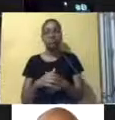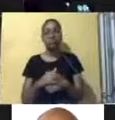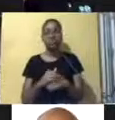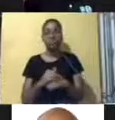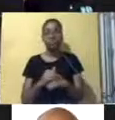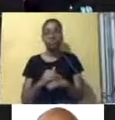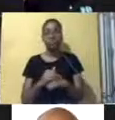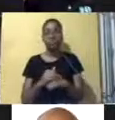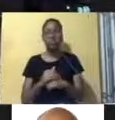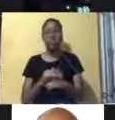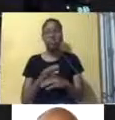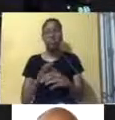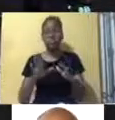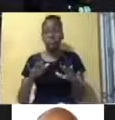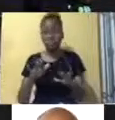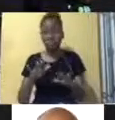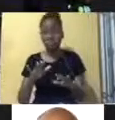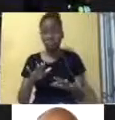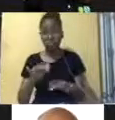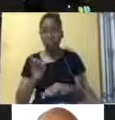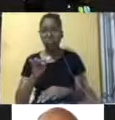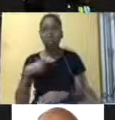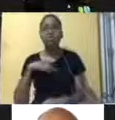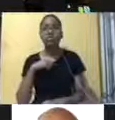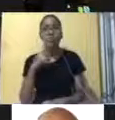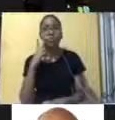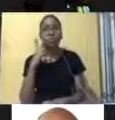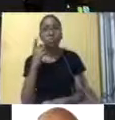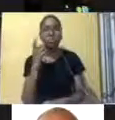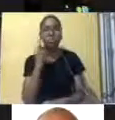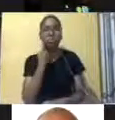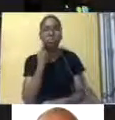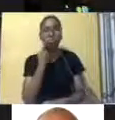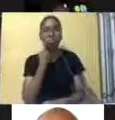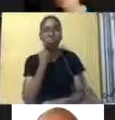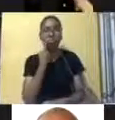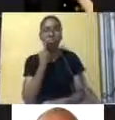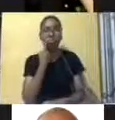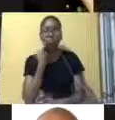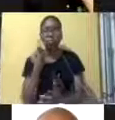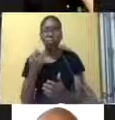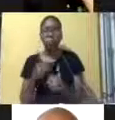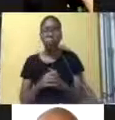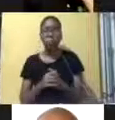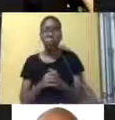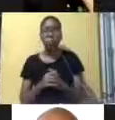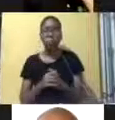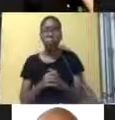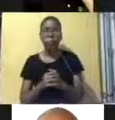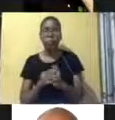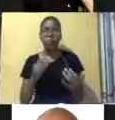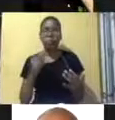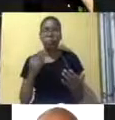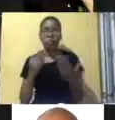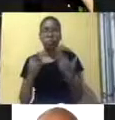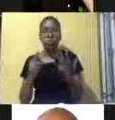Bueno, creo que eso lo vimos un poquito en sentido general. Quizá lo puedo utilizar para darte paso a ti,